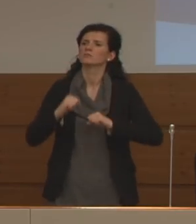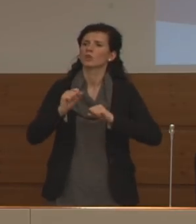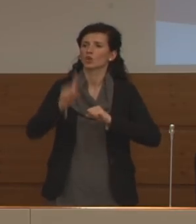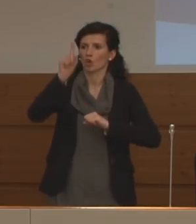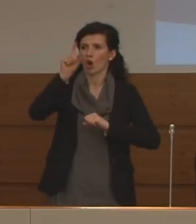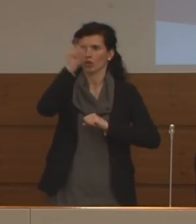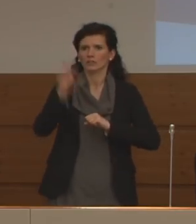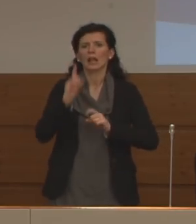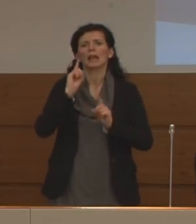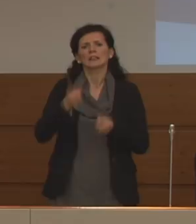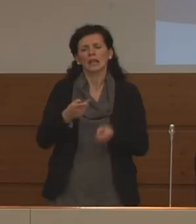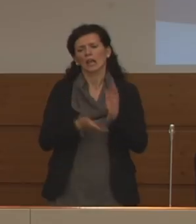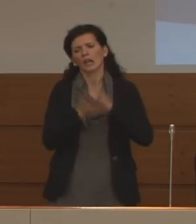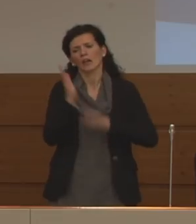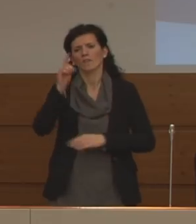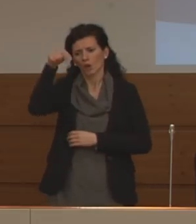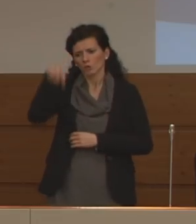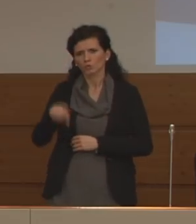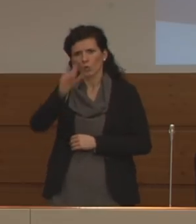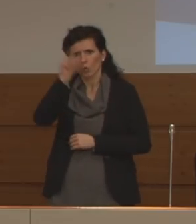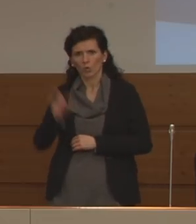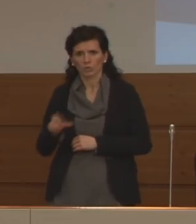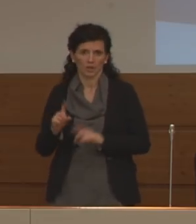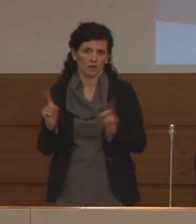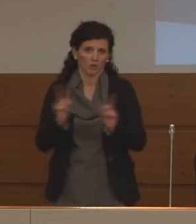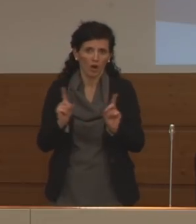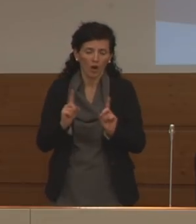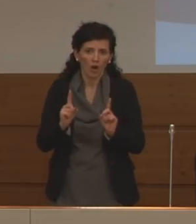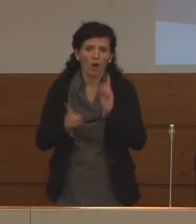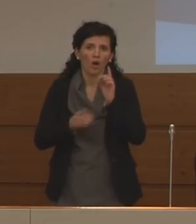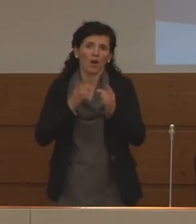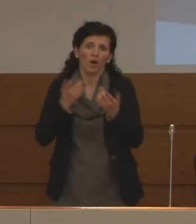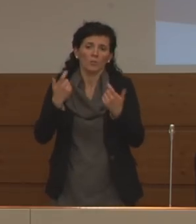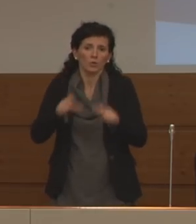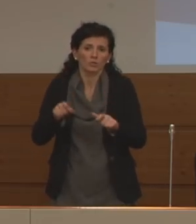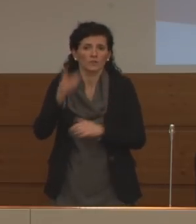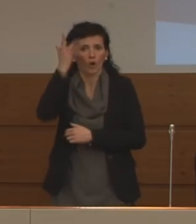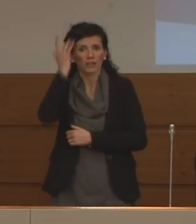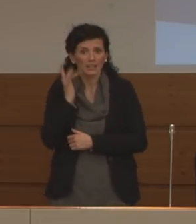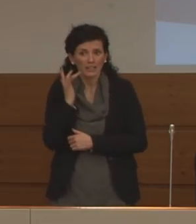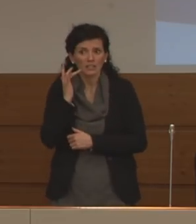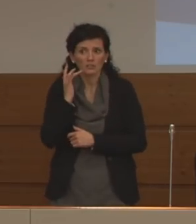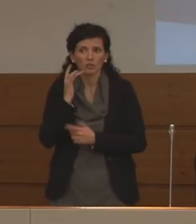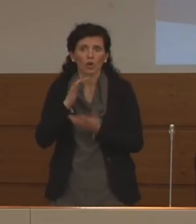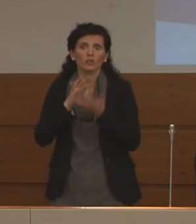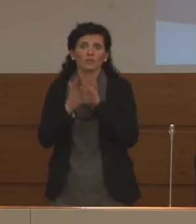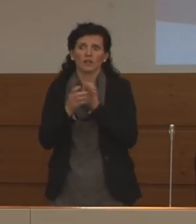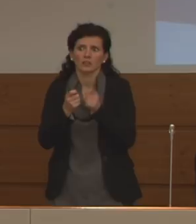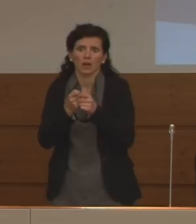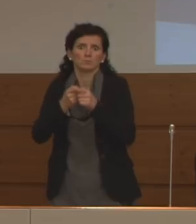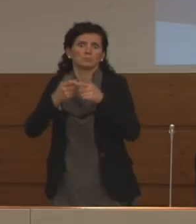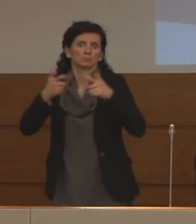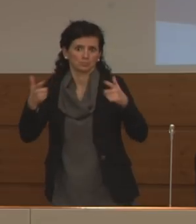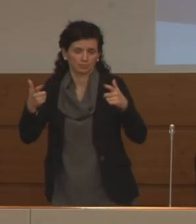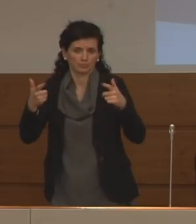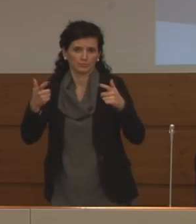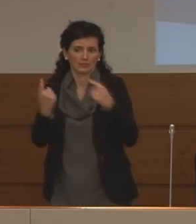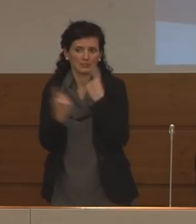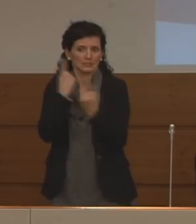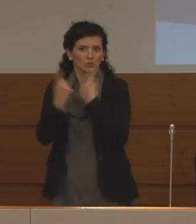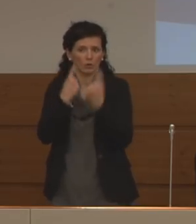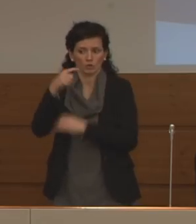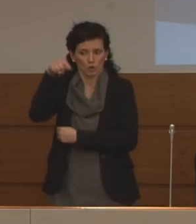rischierebbe di riaprire esattamente quel che lei sottolineava prima rispetto alla